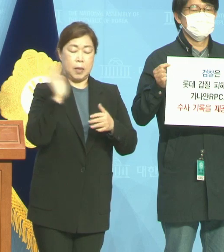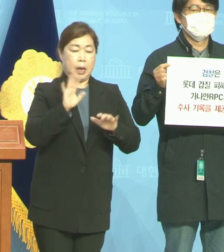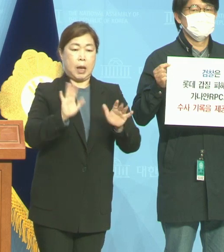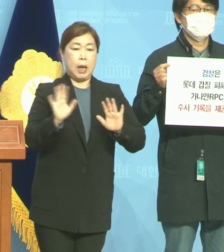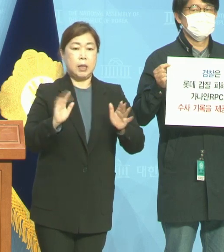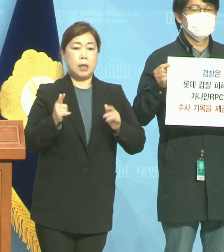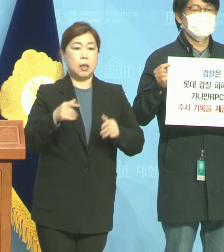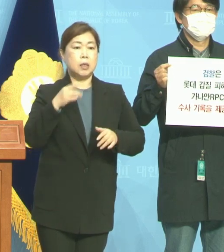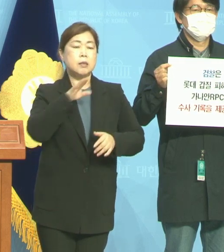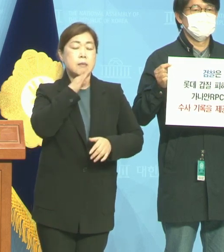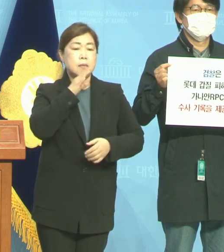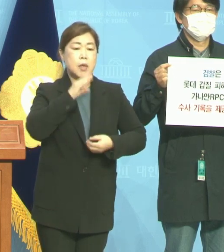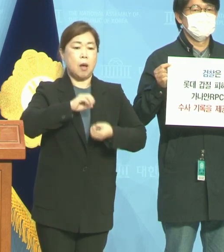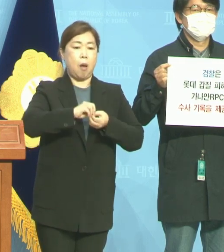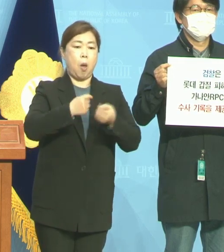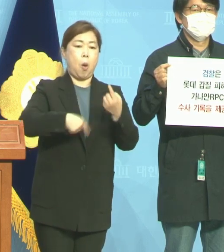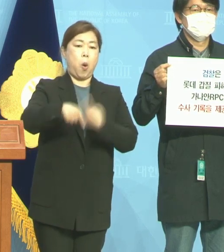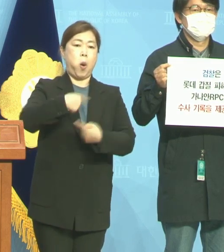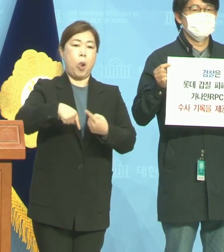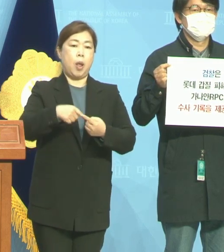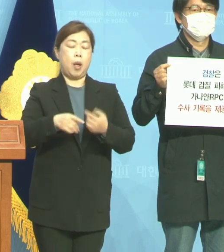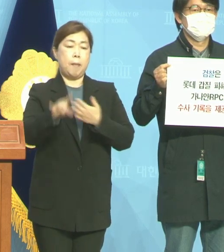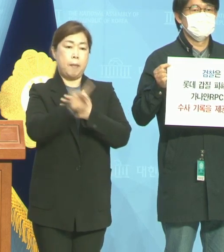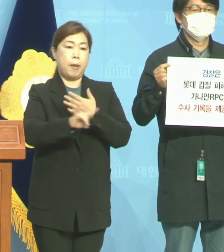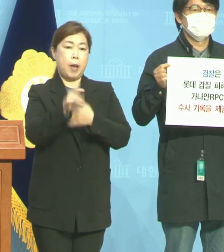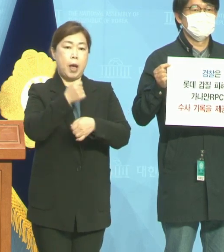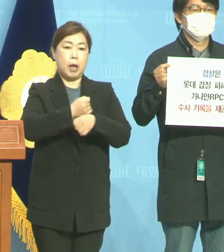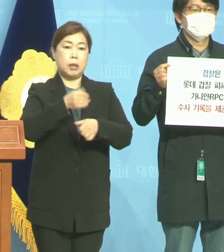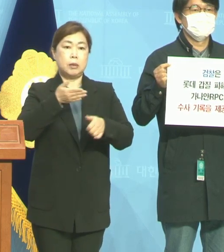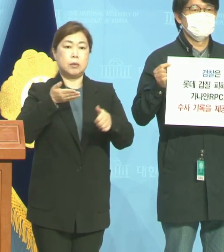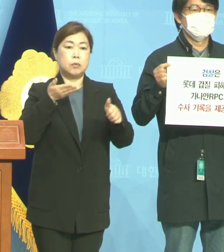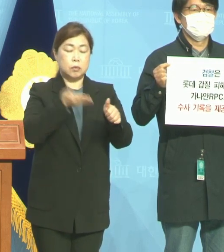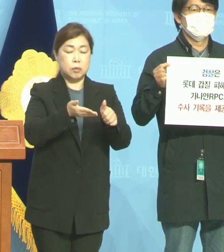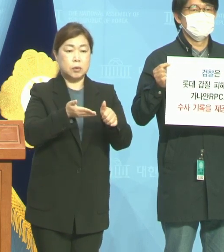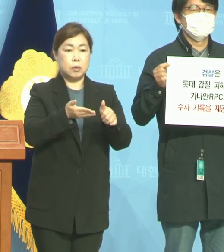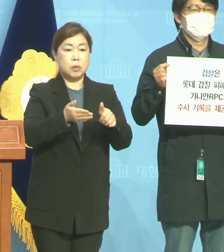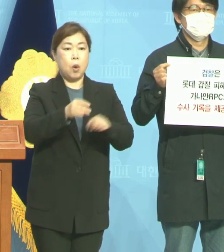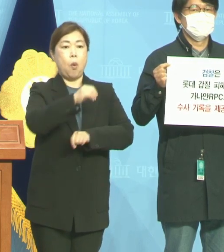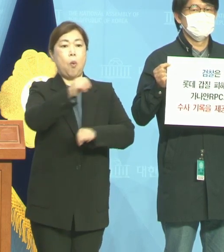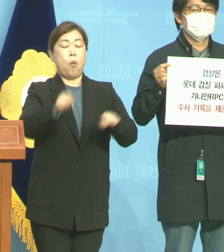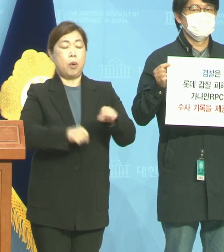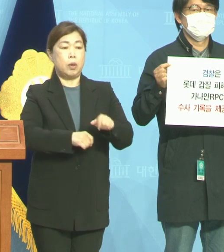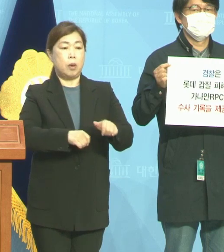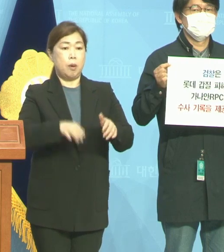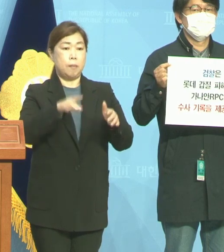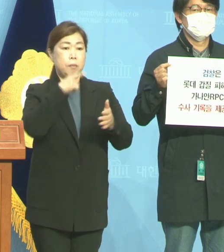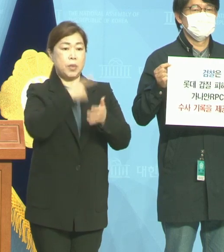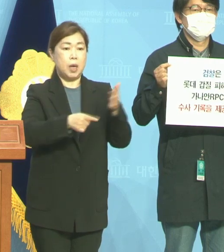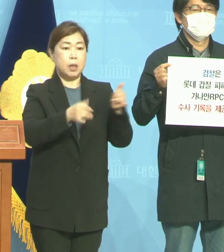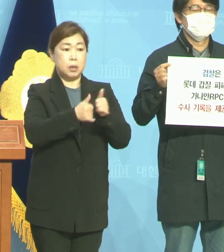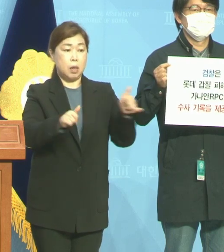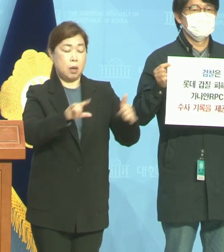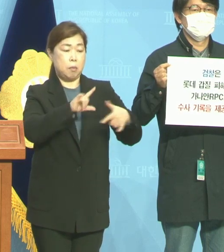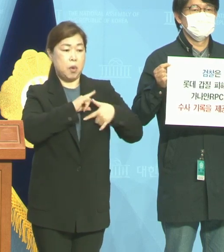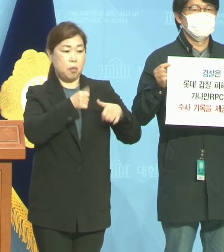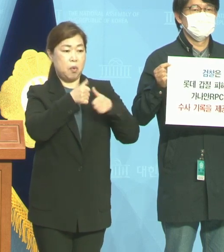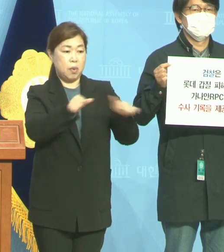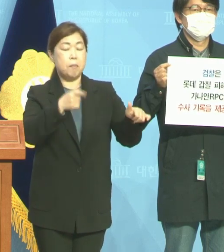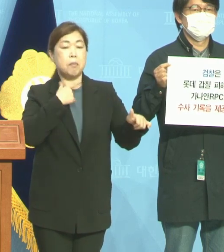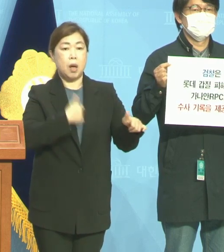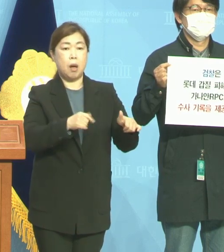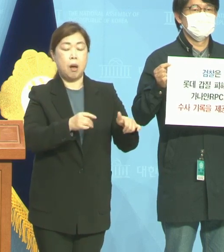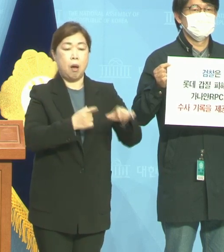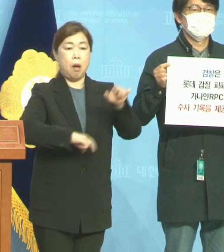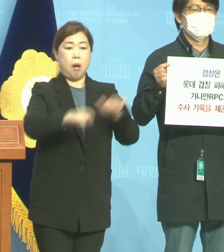사실을 왜곡하는 주장을 계속하면서 각질 피해자를 오히려 명예 선 가 이자로 둔갑시켜 할 것입니다